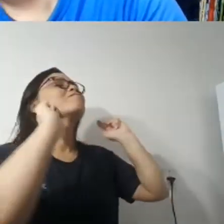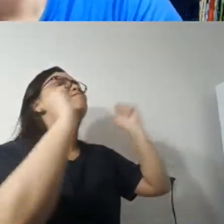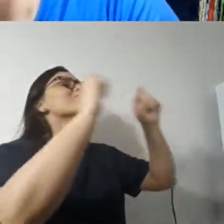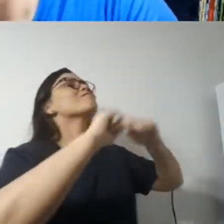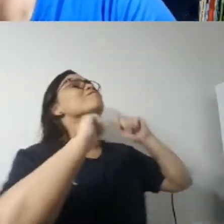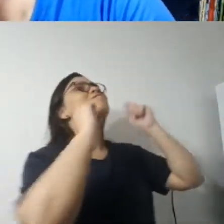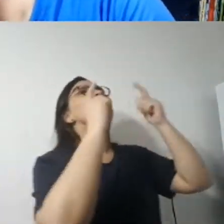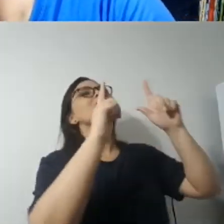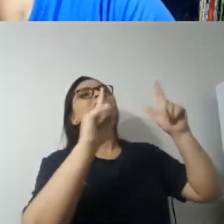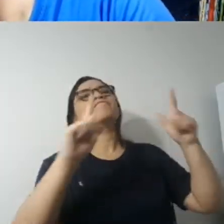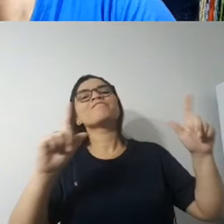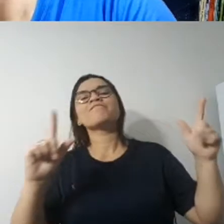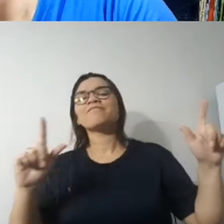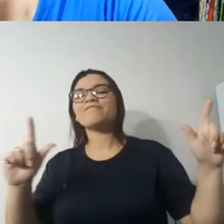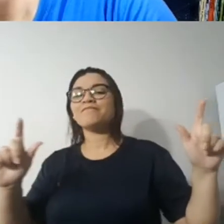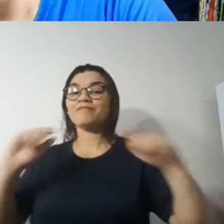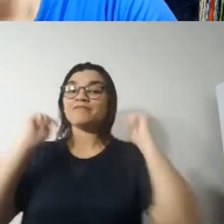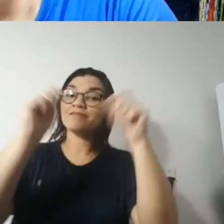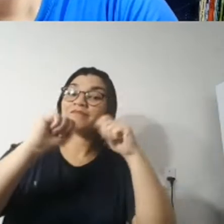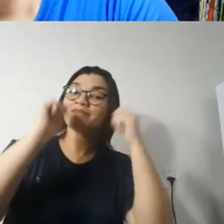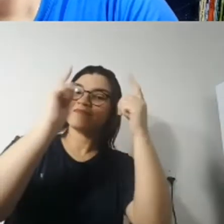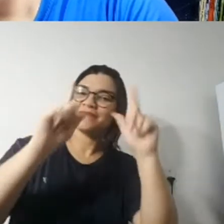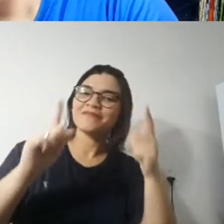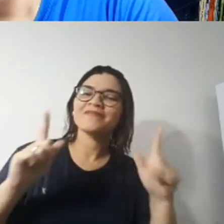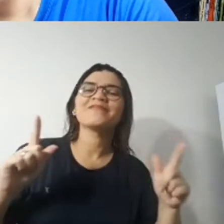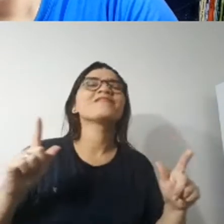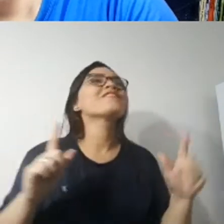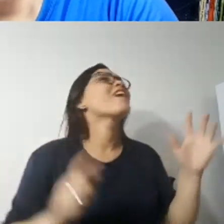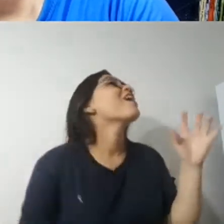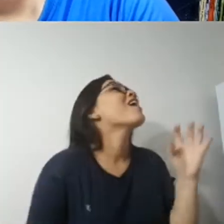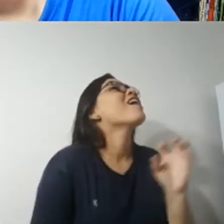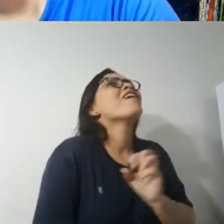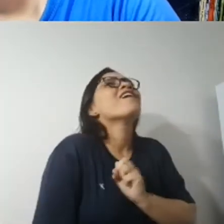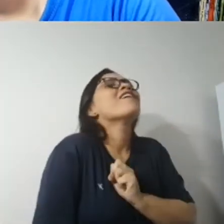Aleluia, meu Senhor.